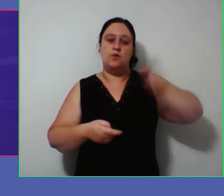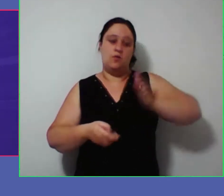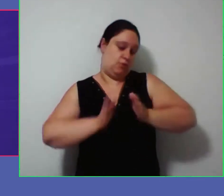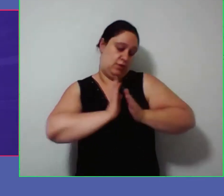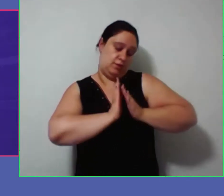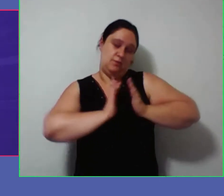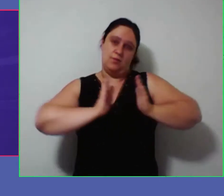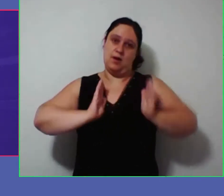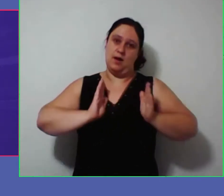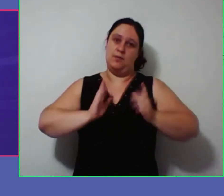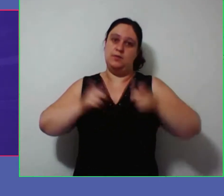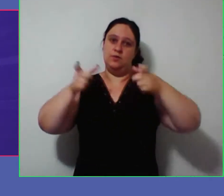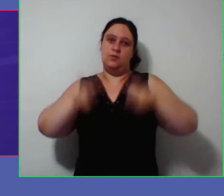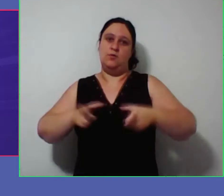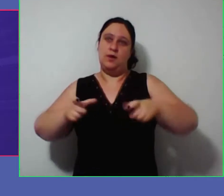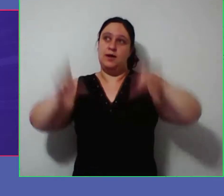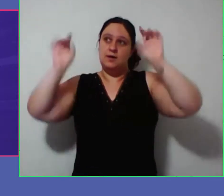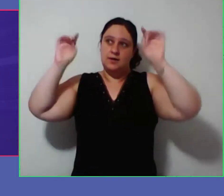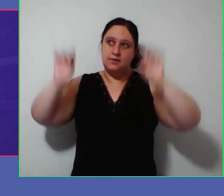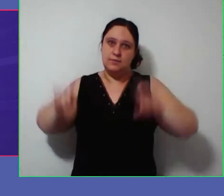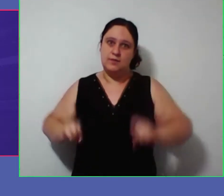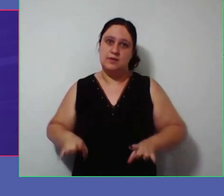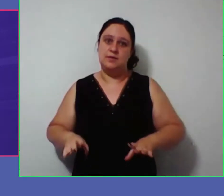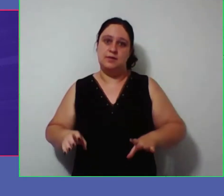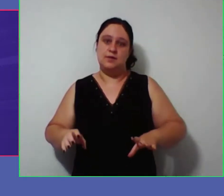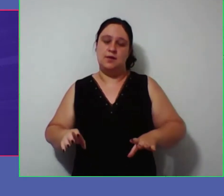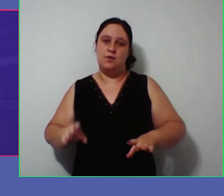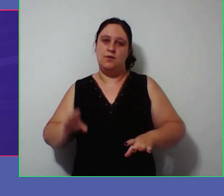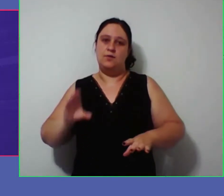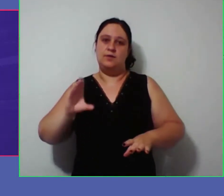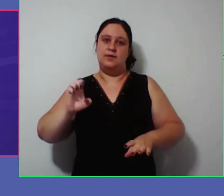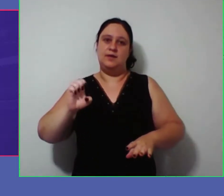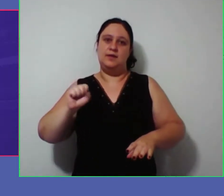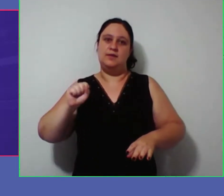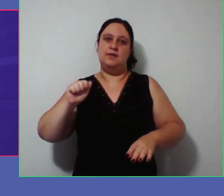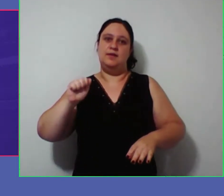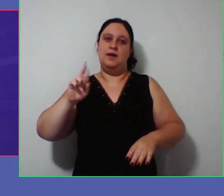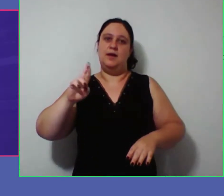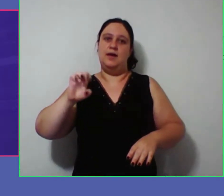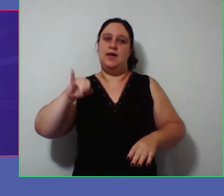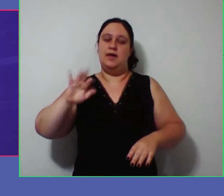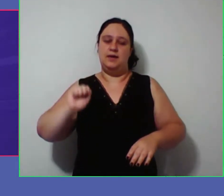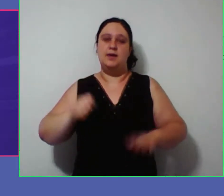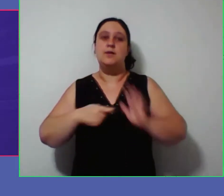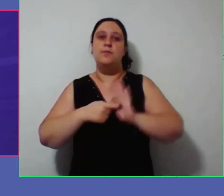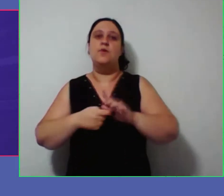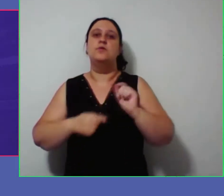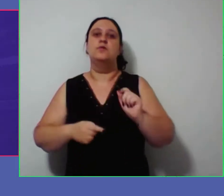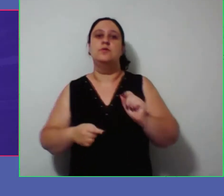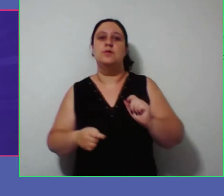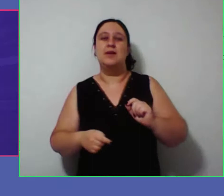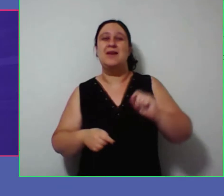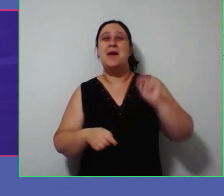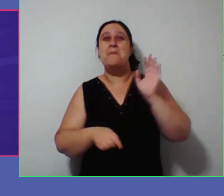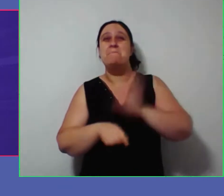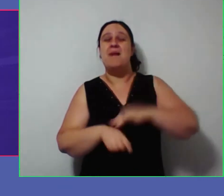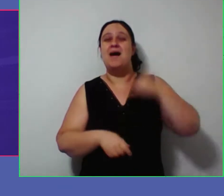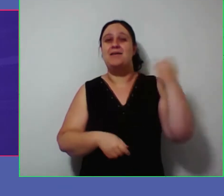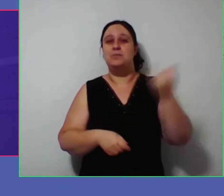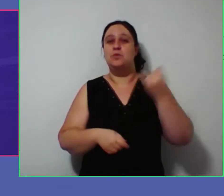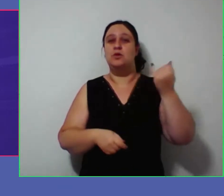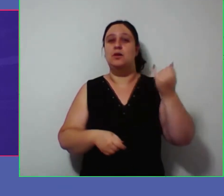mostrar que ele tem uma preocupação muito maior do que resgatar indivíduos. Ele precisa colocar